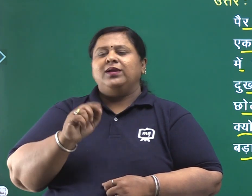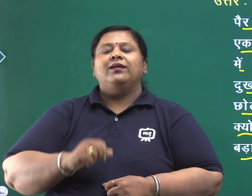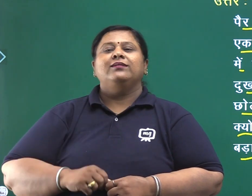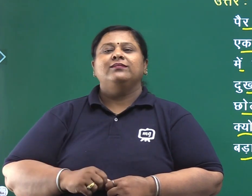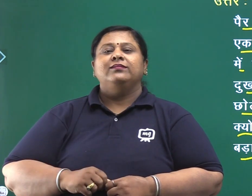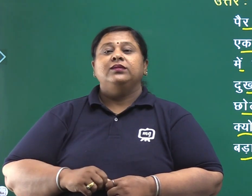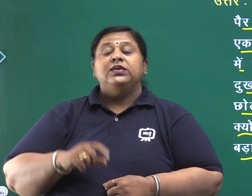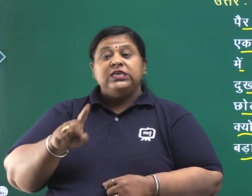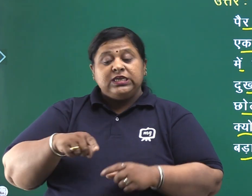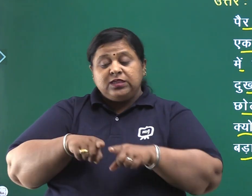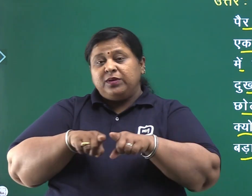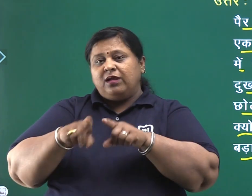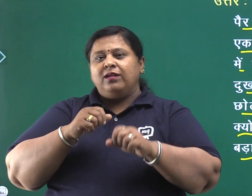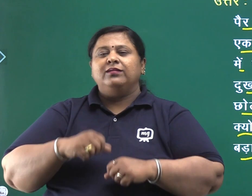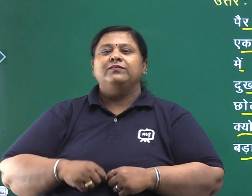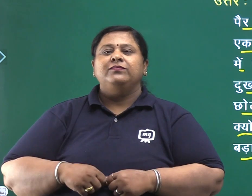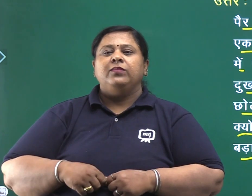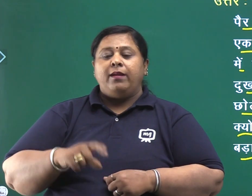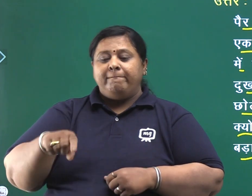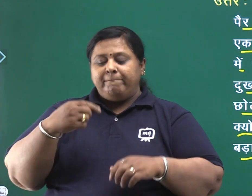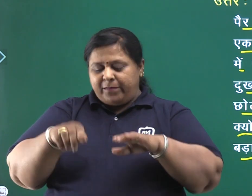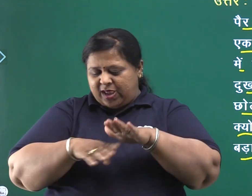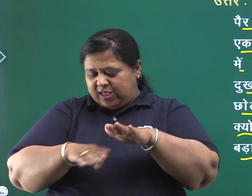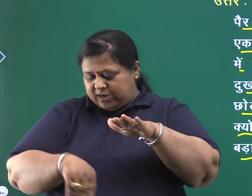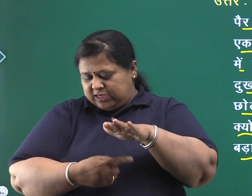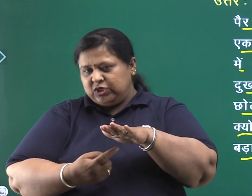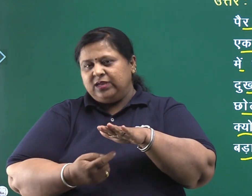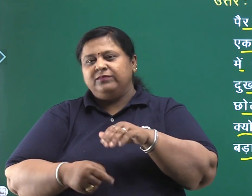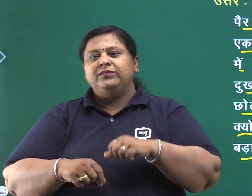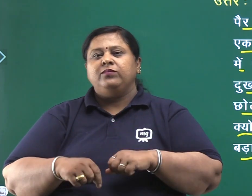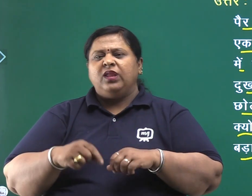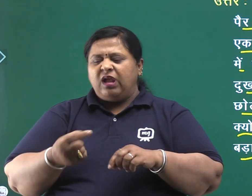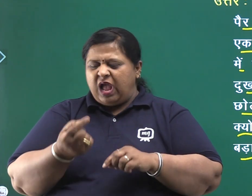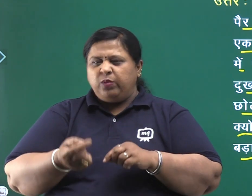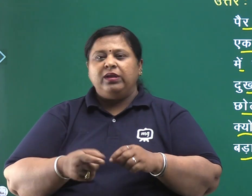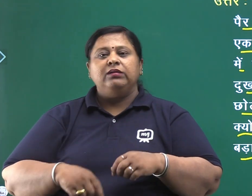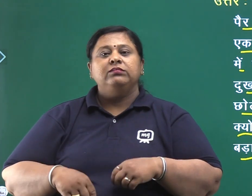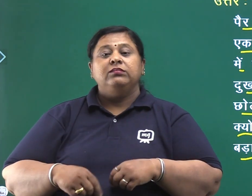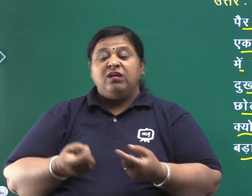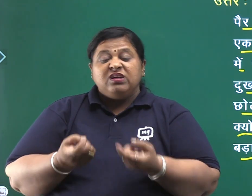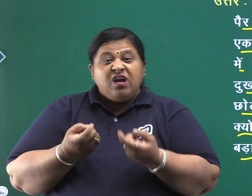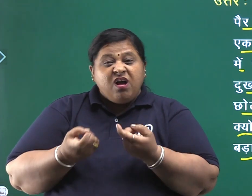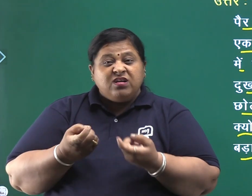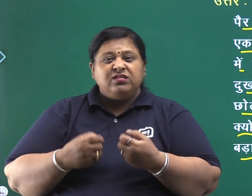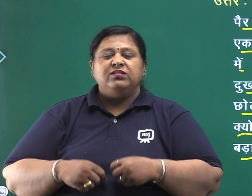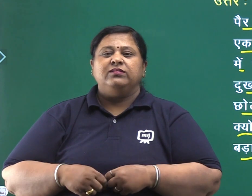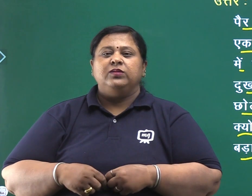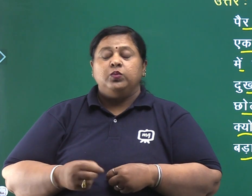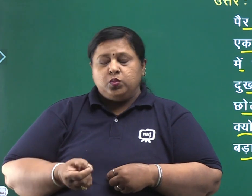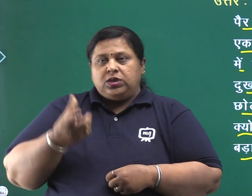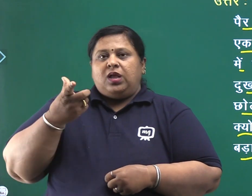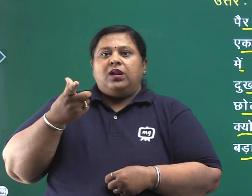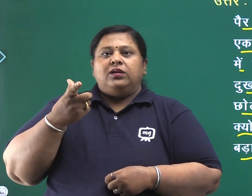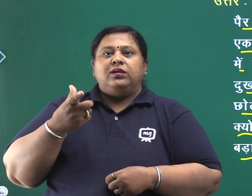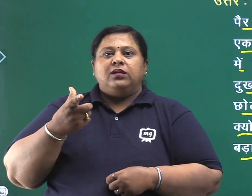चाहिए। जिस प्रकार पैर के नीचे आई हुई घास